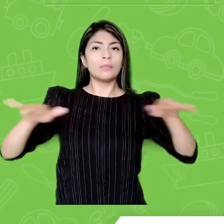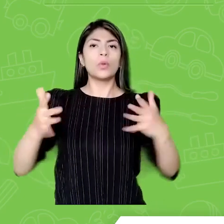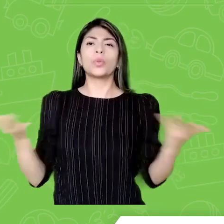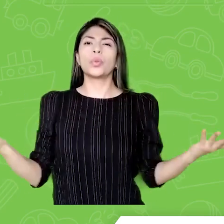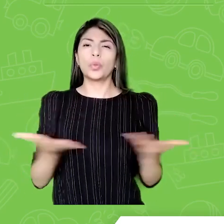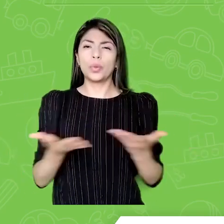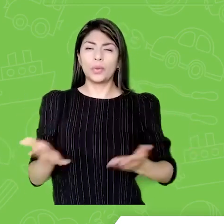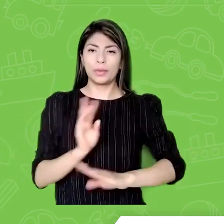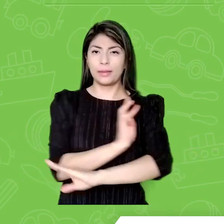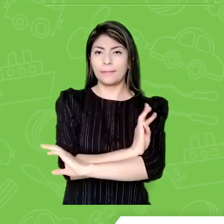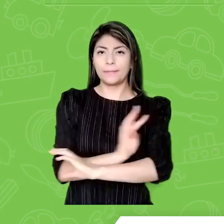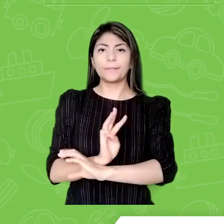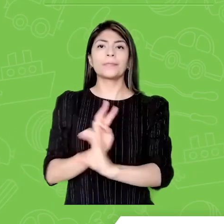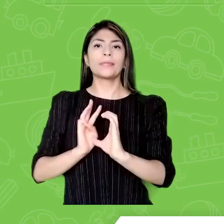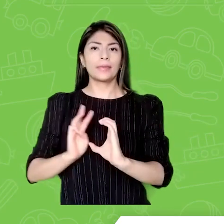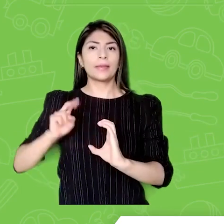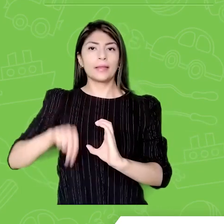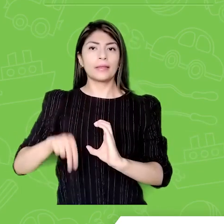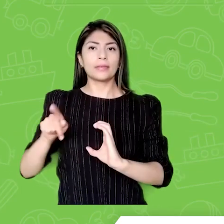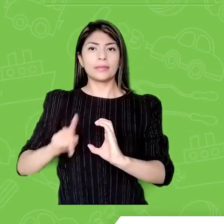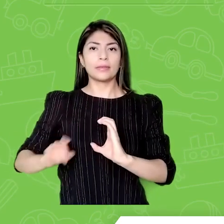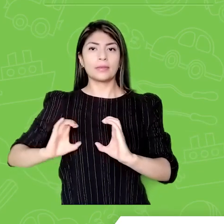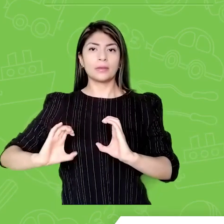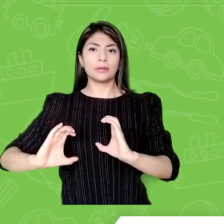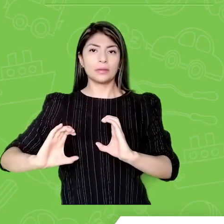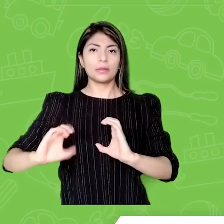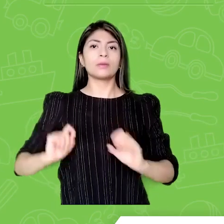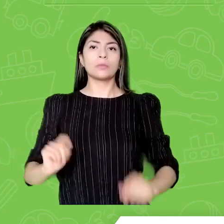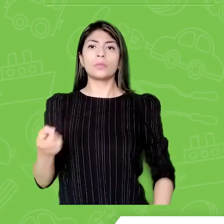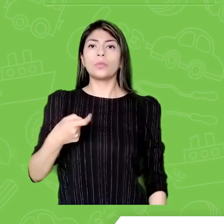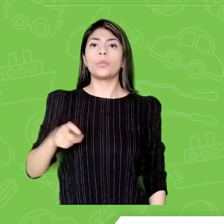la CNSC,